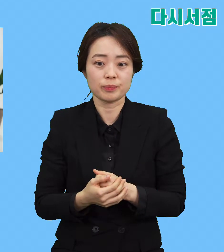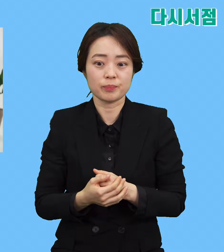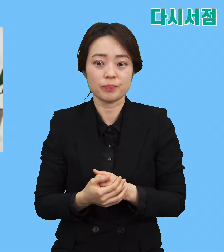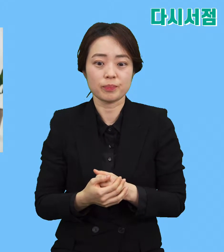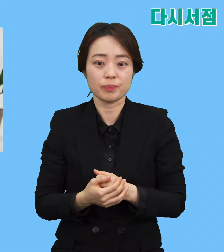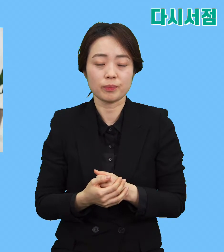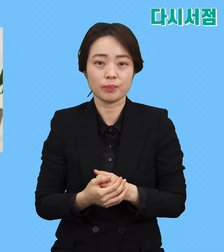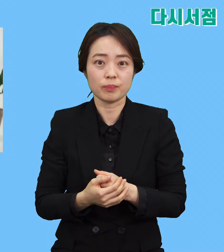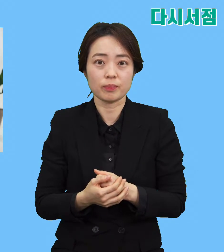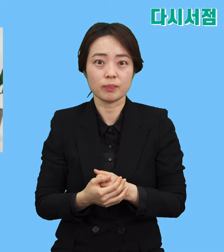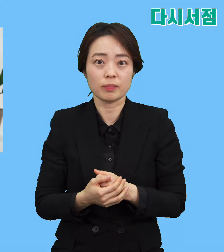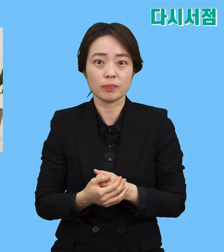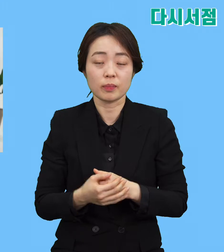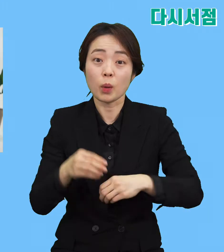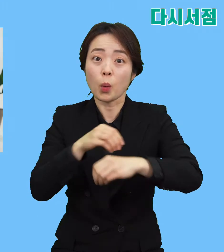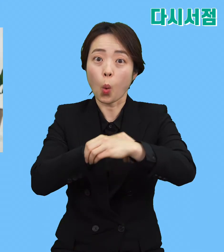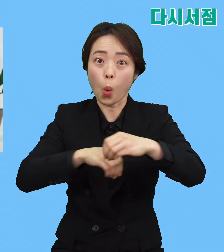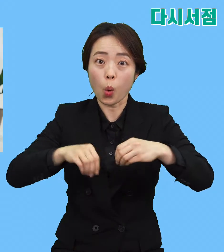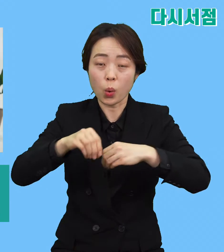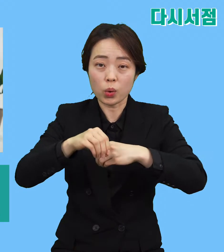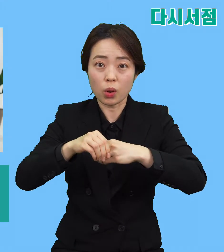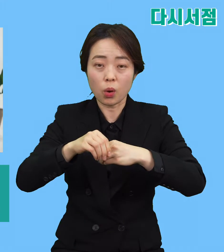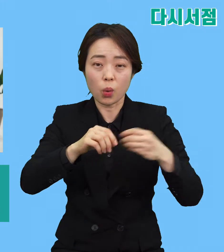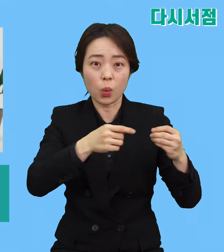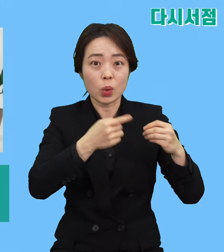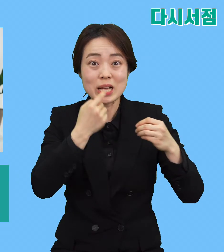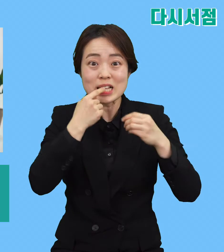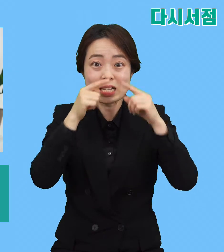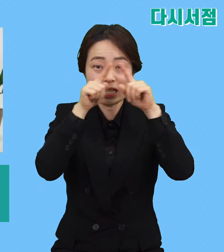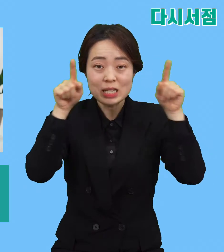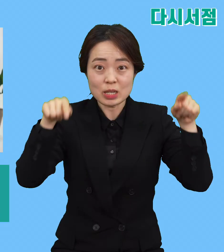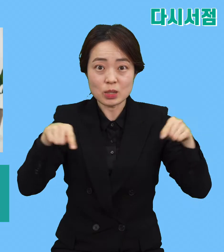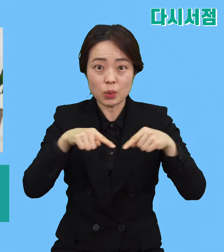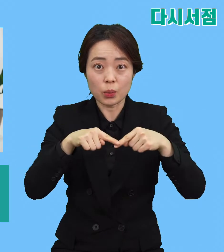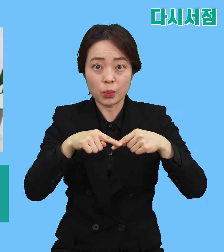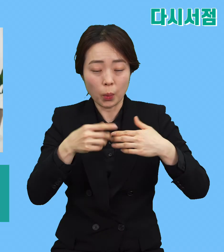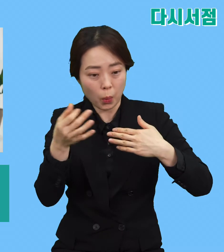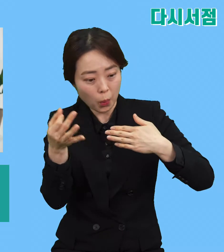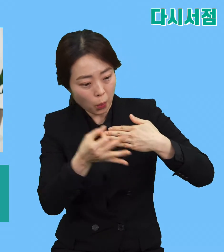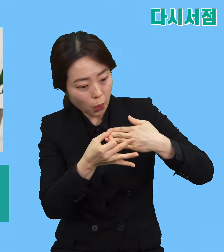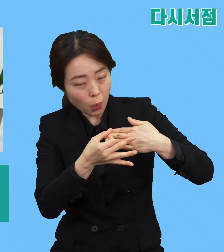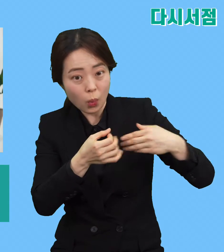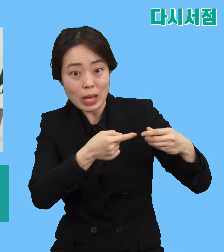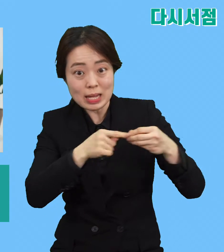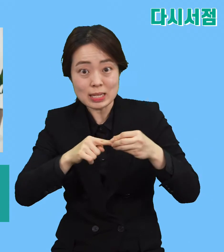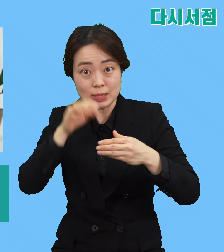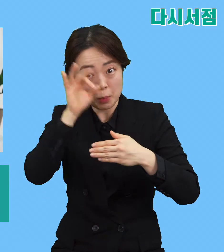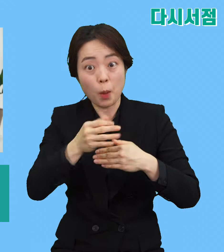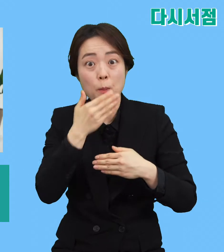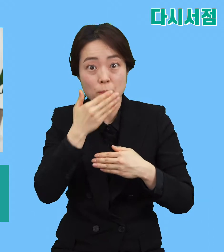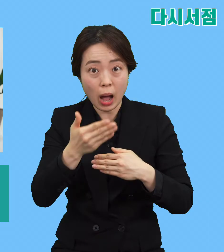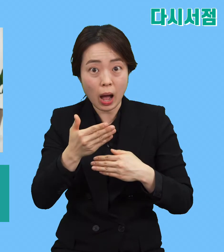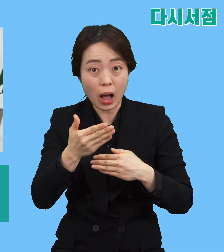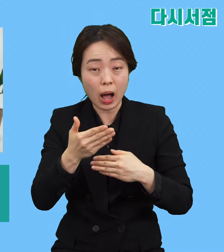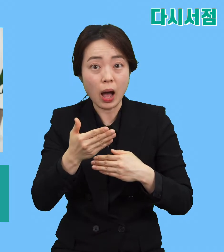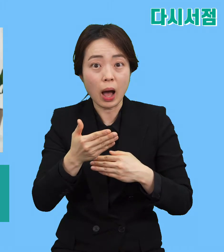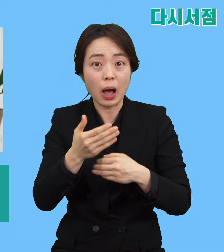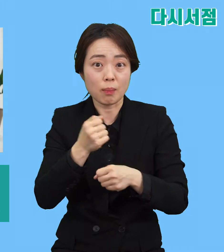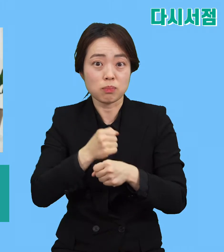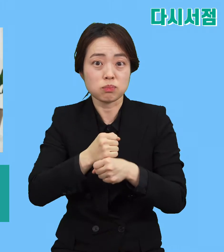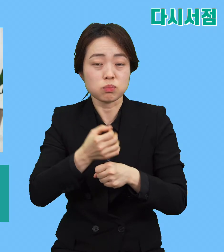좀 비침 있는 종이를 써서 안에 내용물이 담겨 있다라는 걸 보여주려고